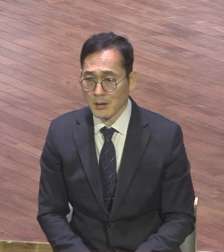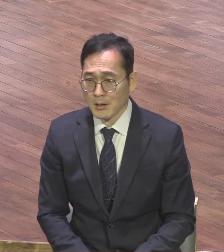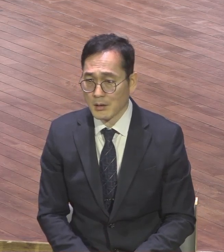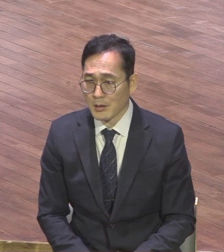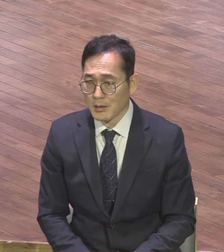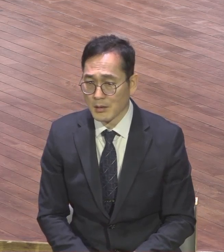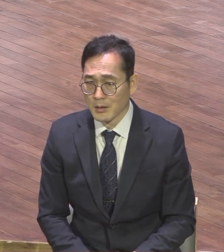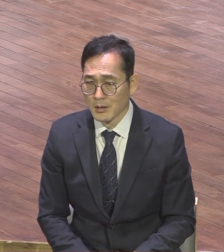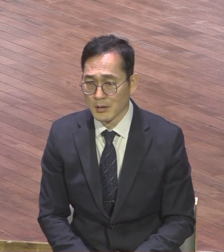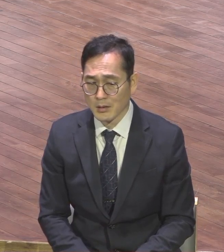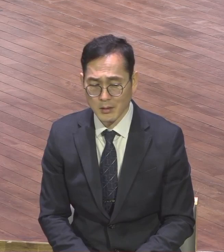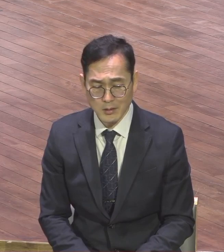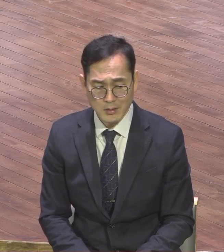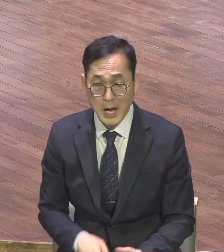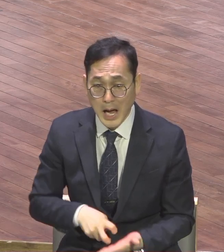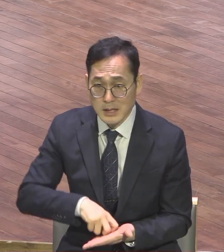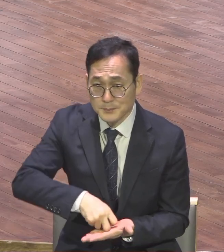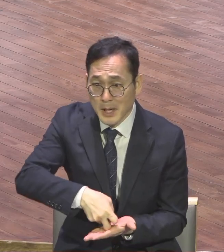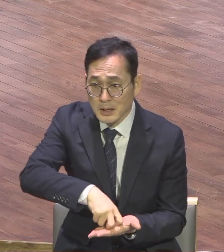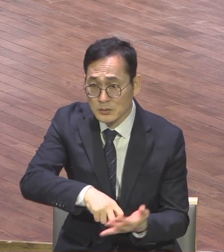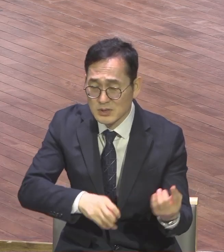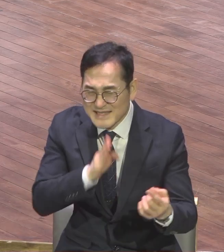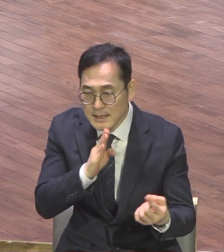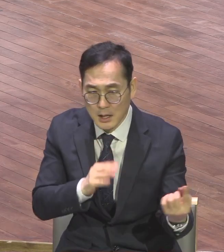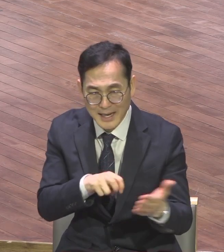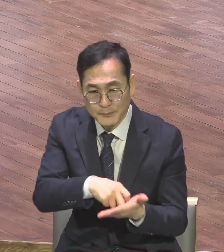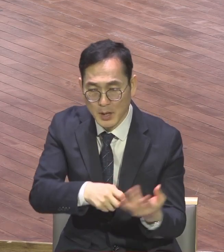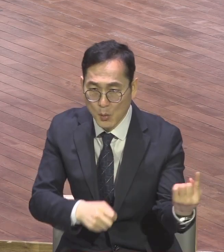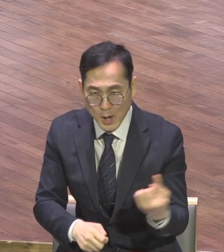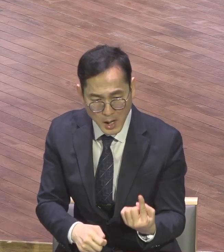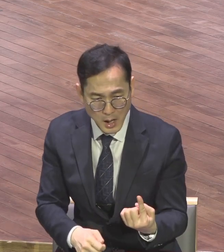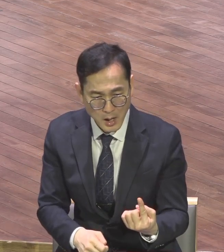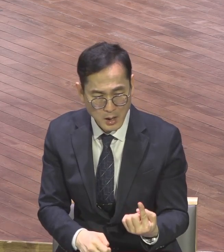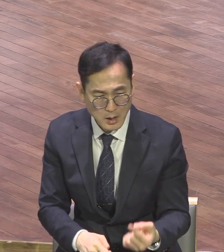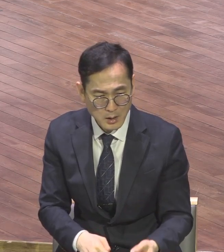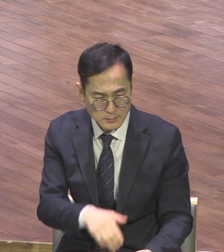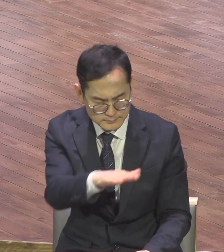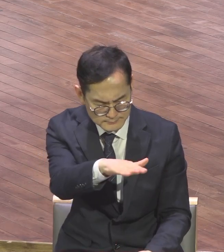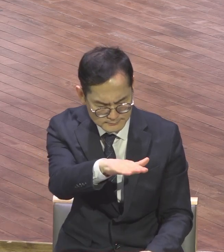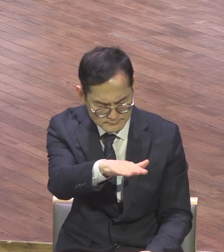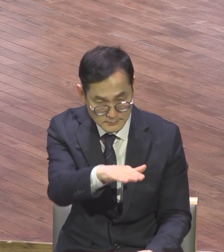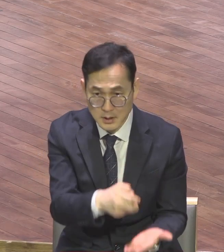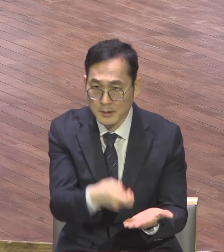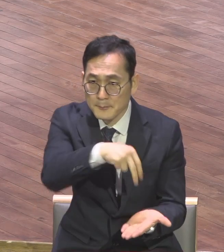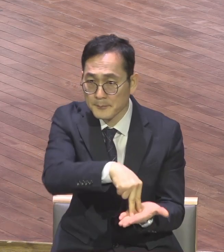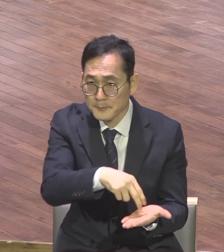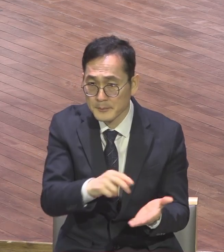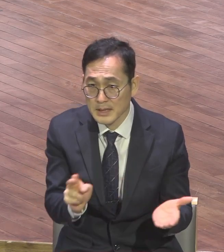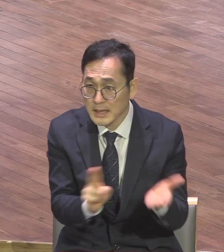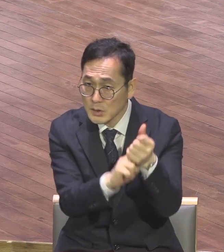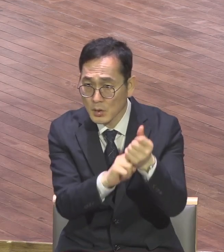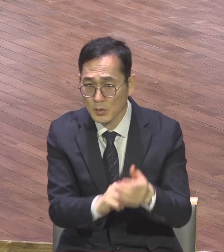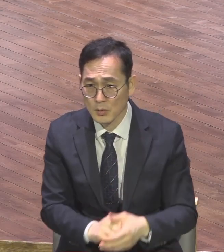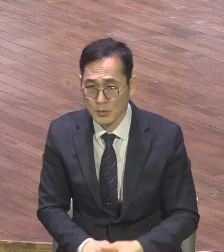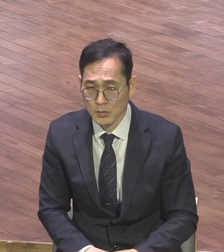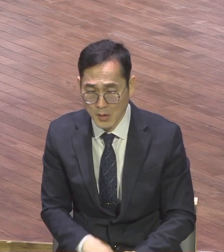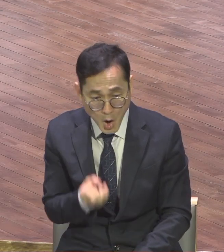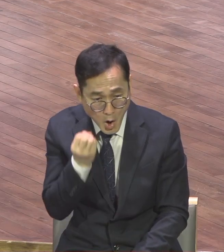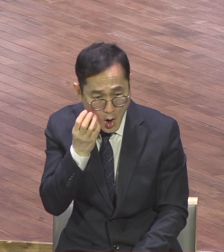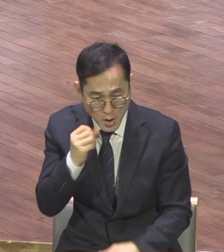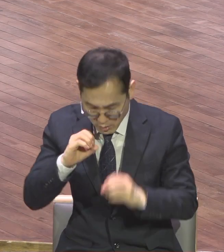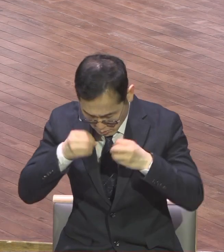가더라니까요. 보고 내가 놀랬어. 이야 되기는 되네 되기는 되네 기도하니까 되기는 되네. 희한한